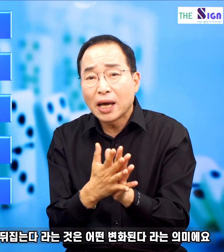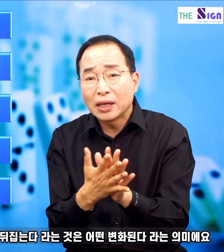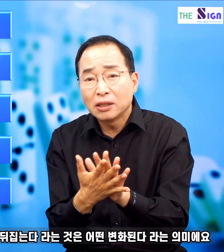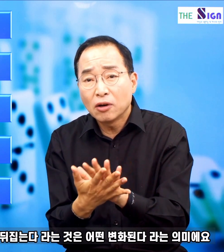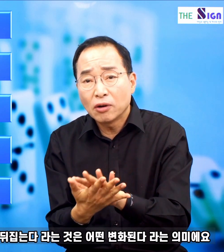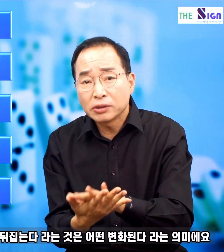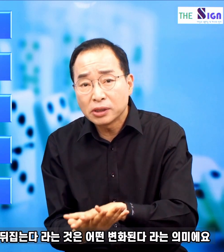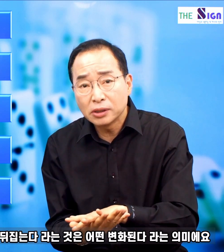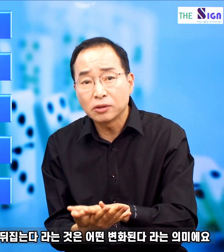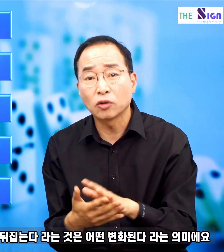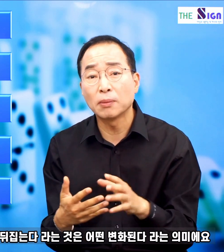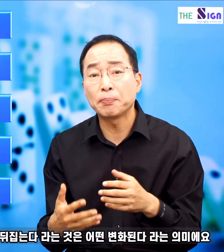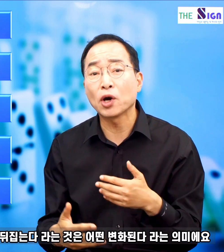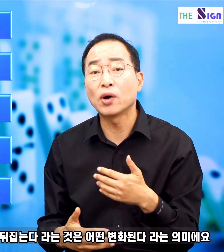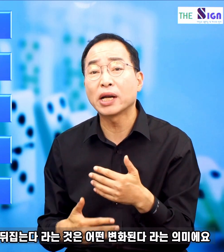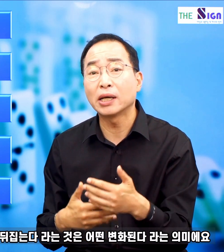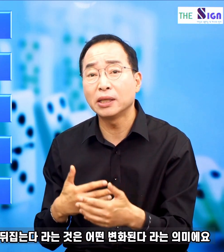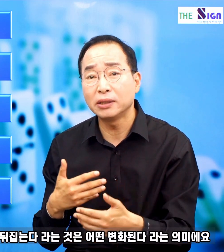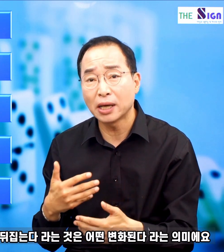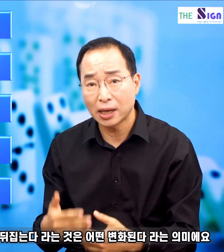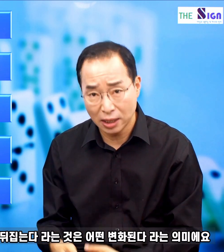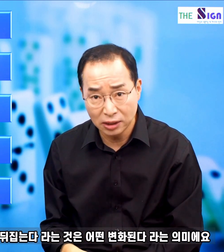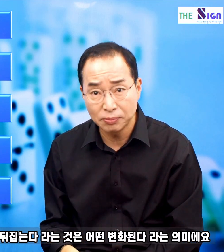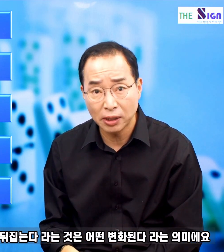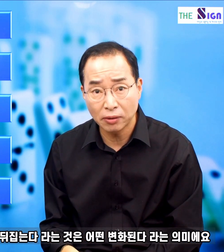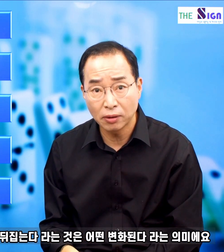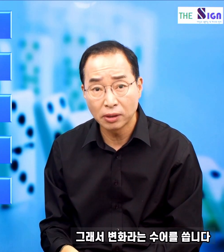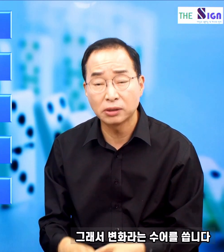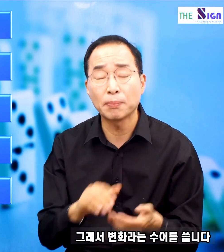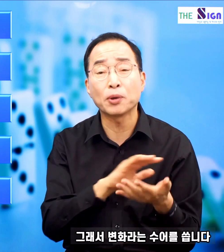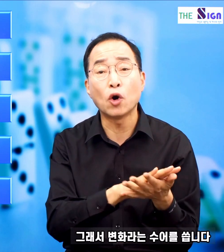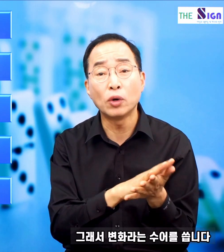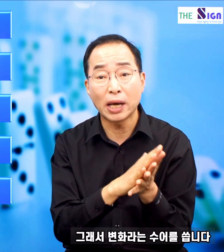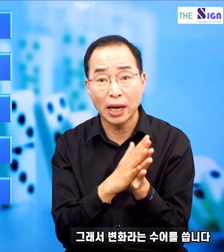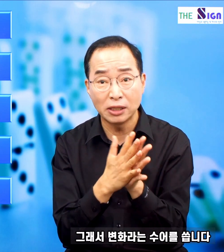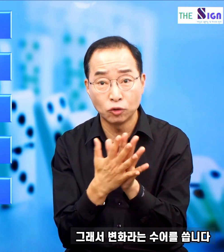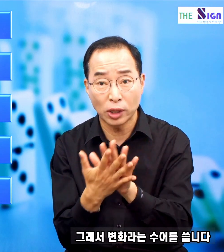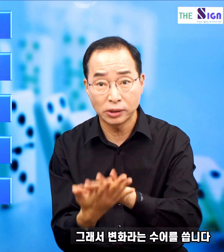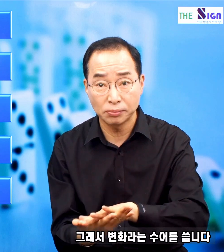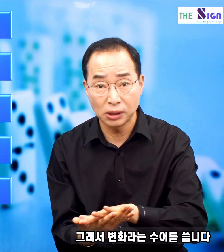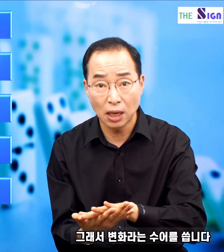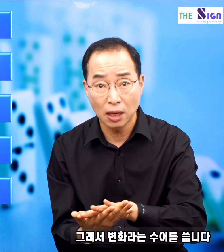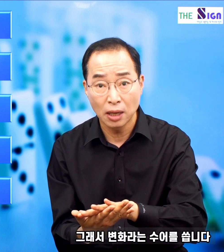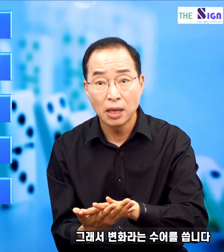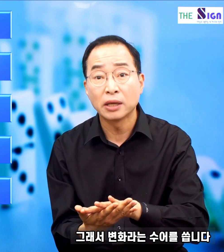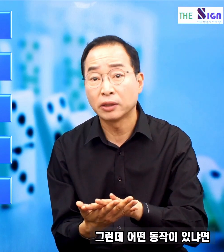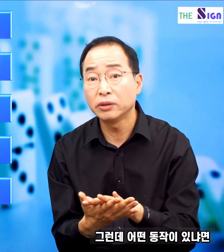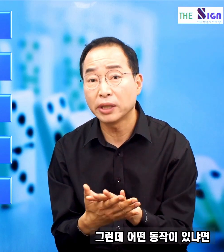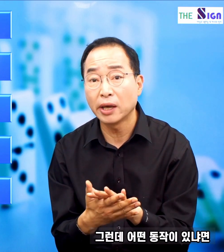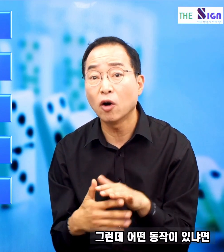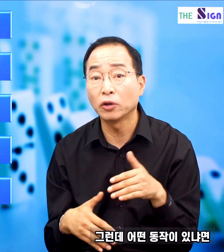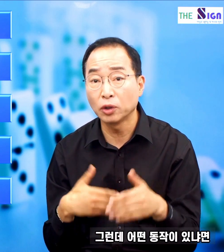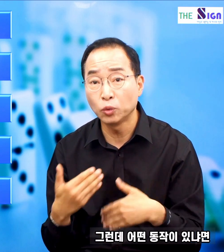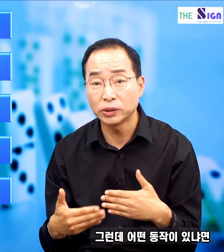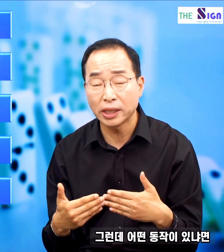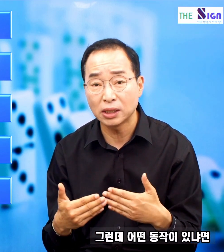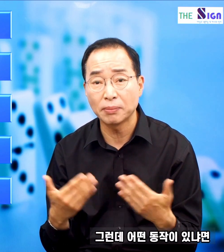뒤집는다라는 것은 어떤 변화된다라는 의미예요. 그래서 변화라는 수화를 씁니다. 그런데 어떤 동작이 있냐면